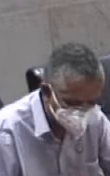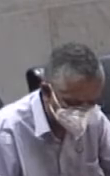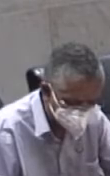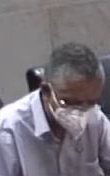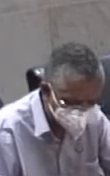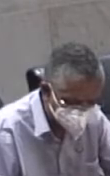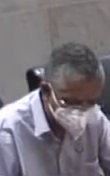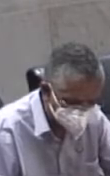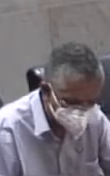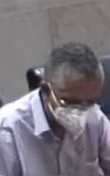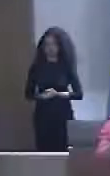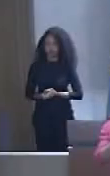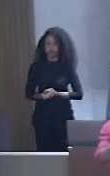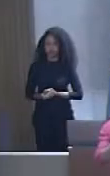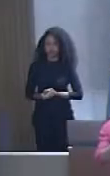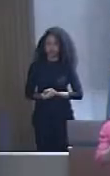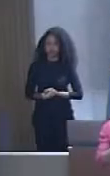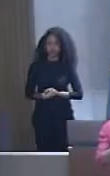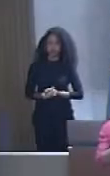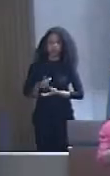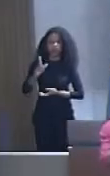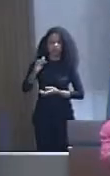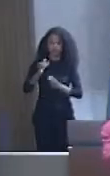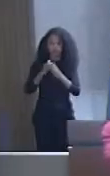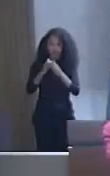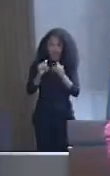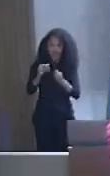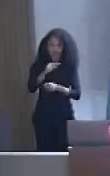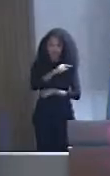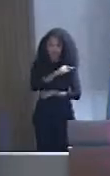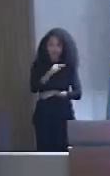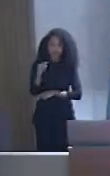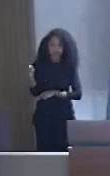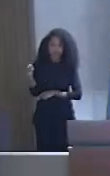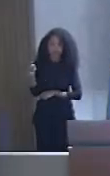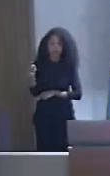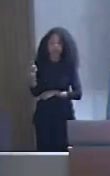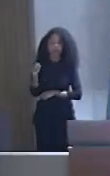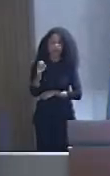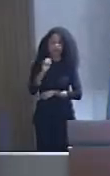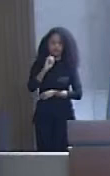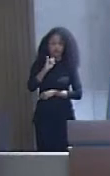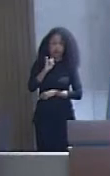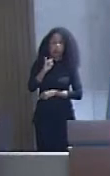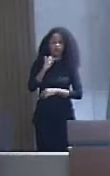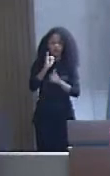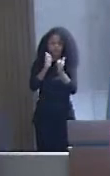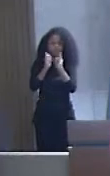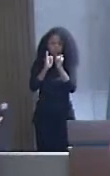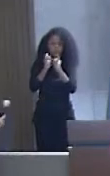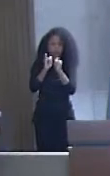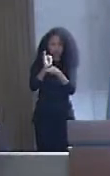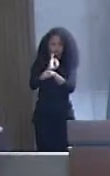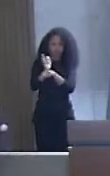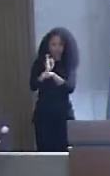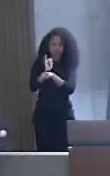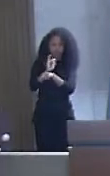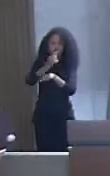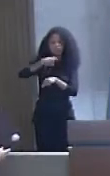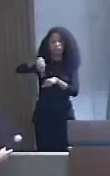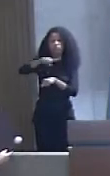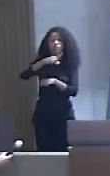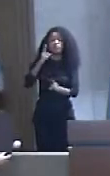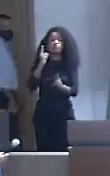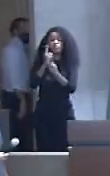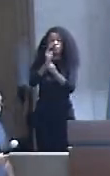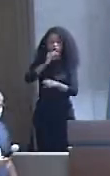para reclamar das coisas. Então, eu peço a vocês que quando estiverem aí lá no YouTube, vai lá que dói. Descubra o canal